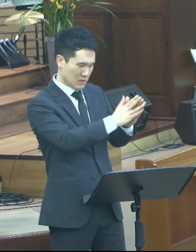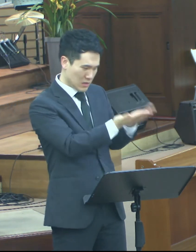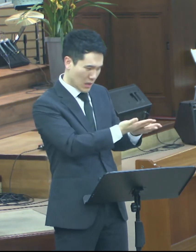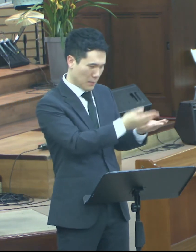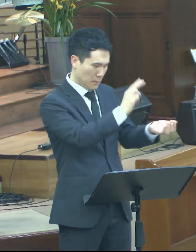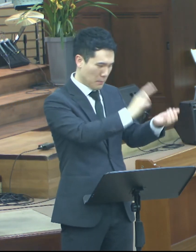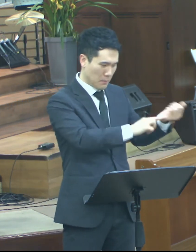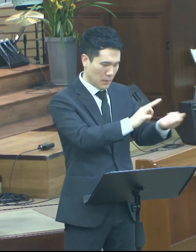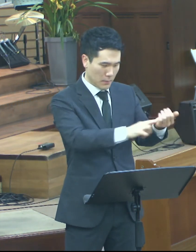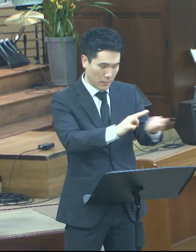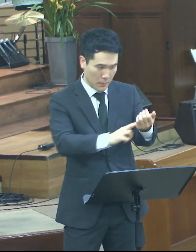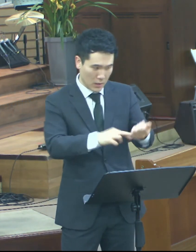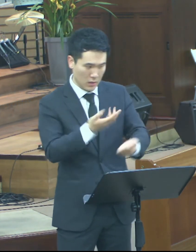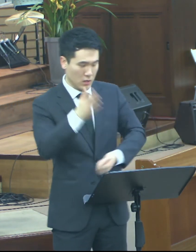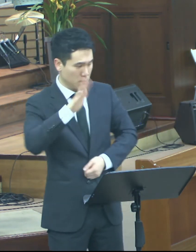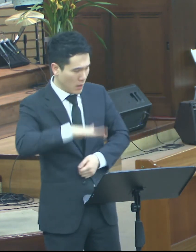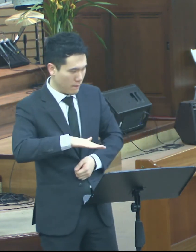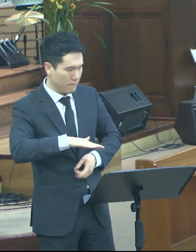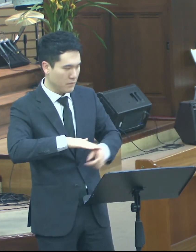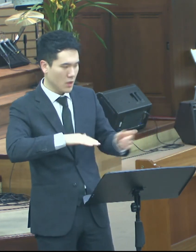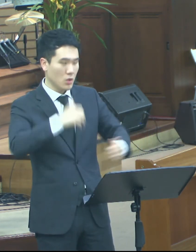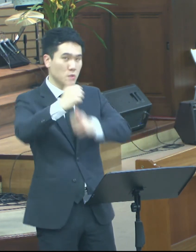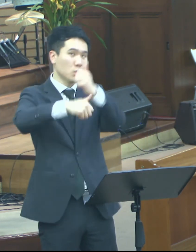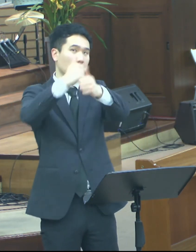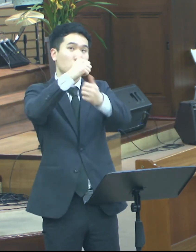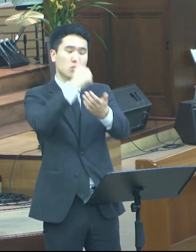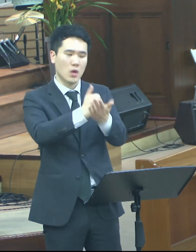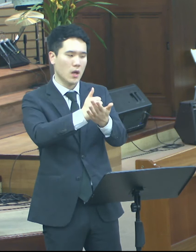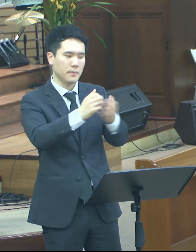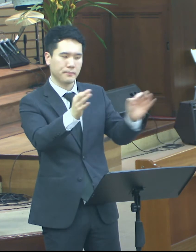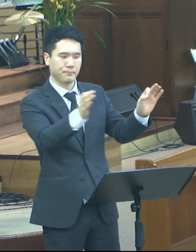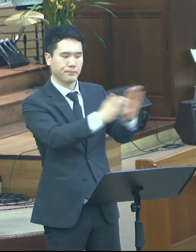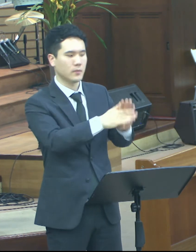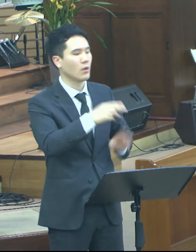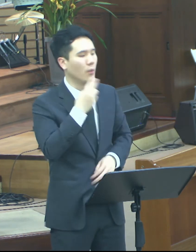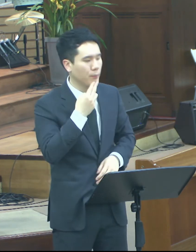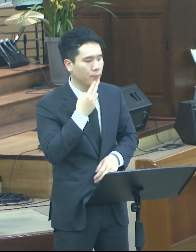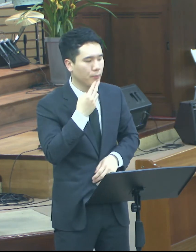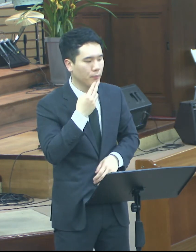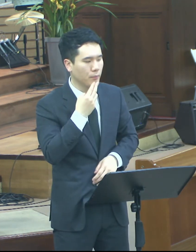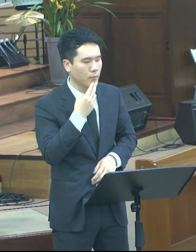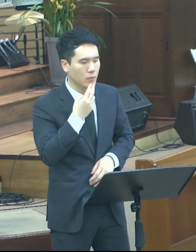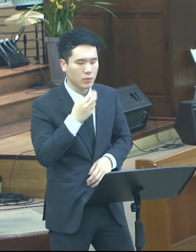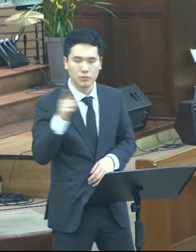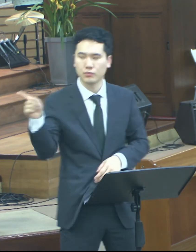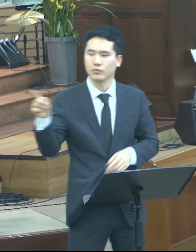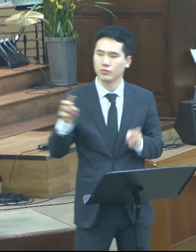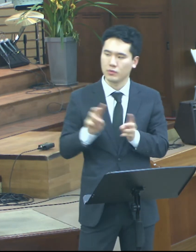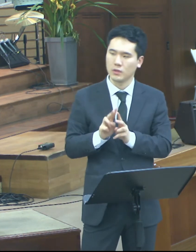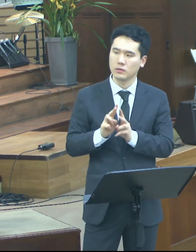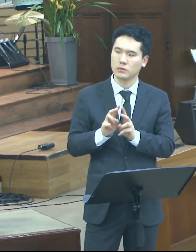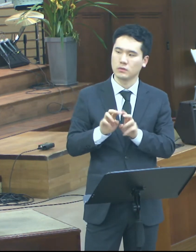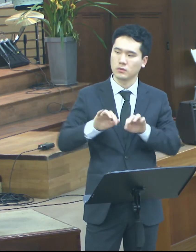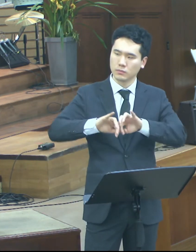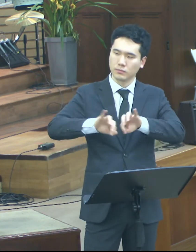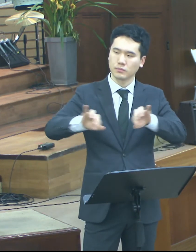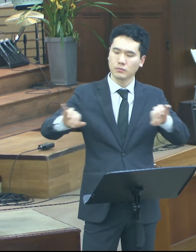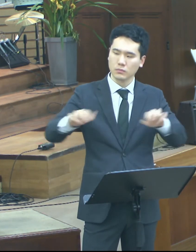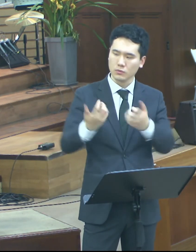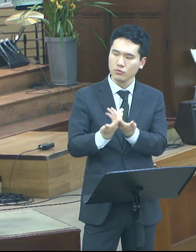서로 보는 게 다른 거예요. 그러니까 전혀 다른 길을 열심히 가게 되는 거죠. 여러분이 교회를 보는 눈도 그렇고 미래를